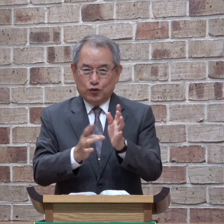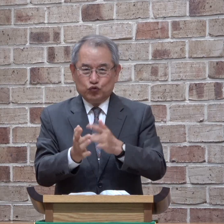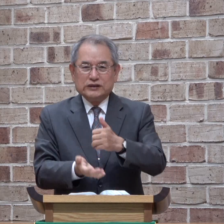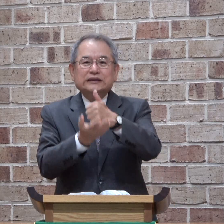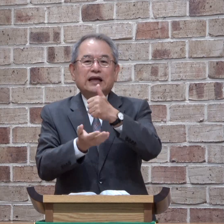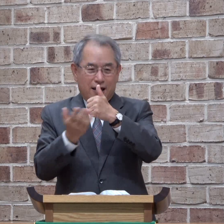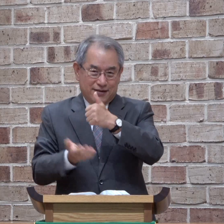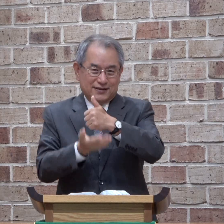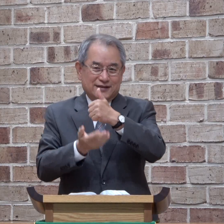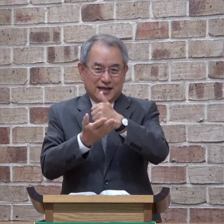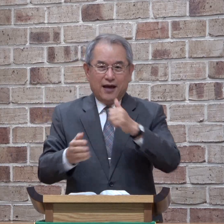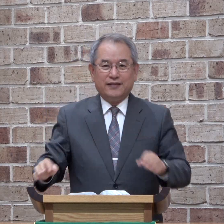예수님 칭찬하십니다.